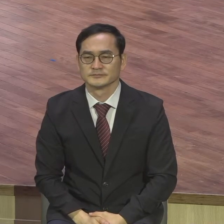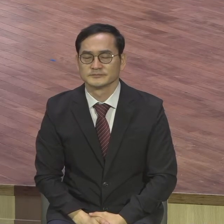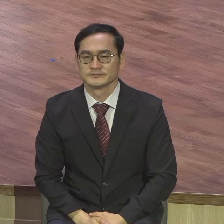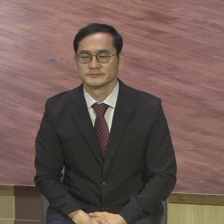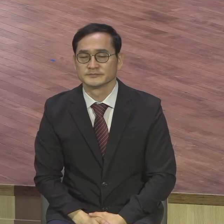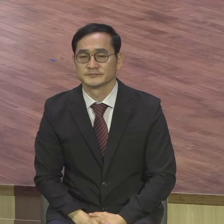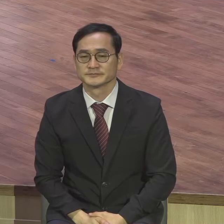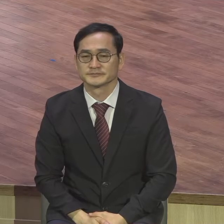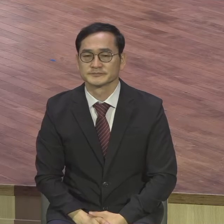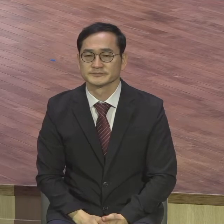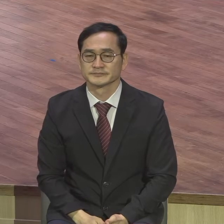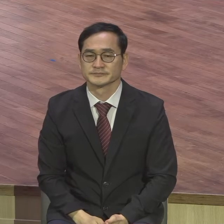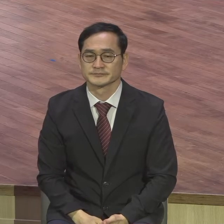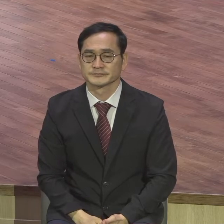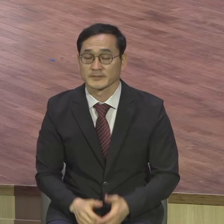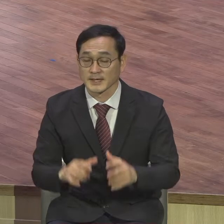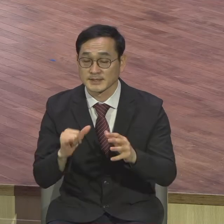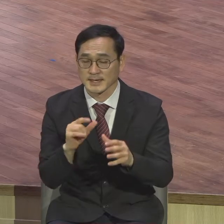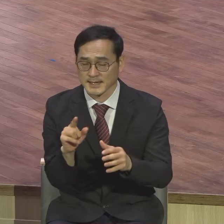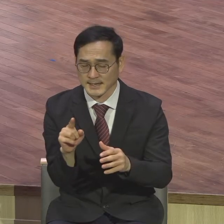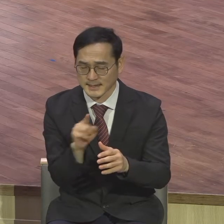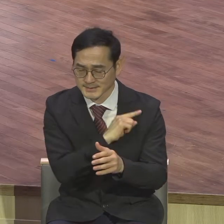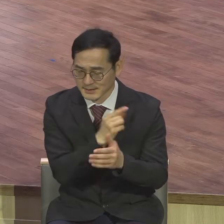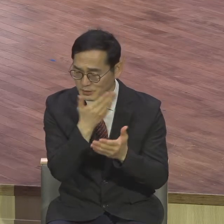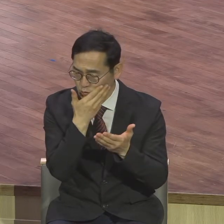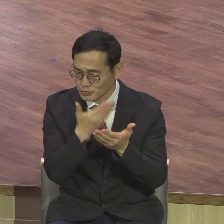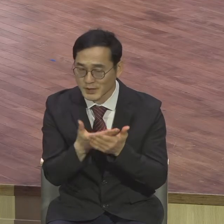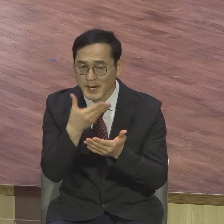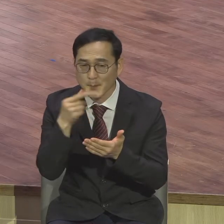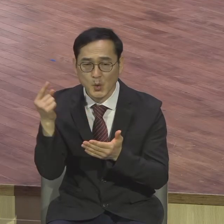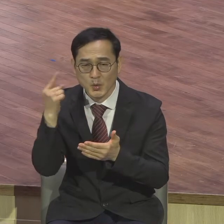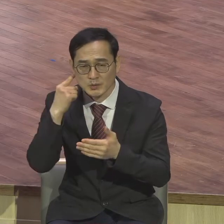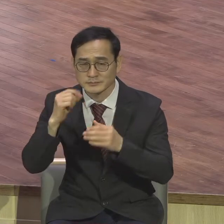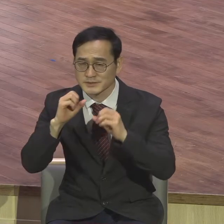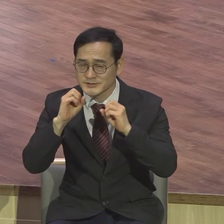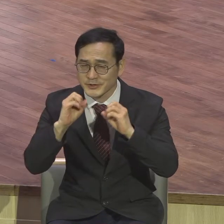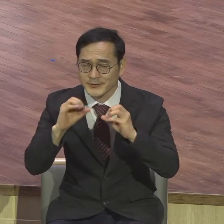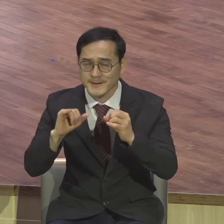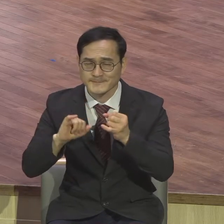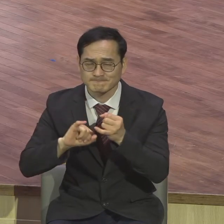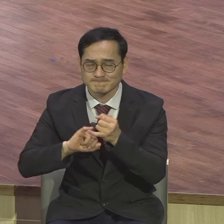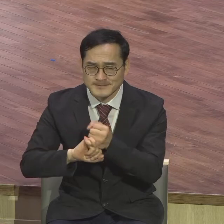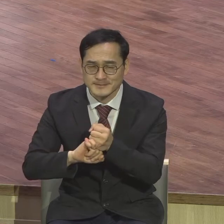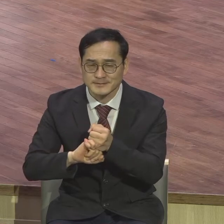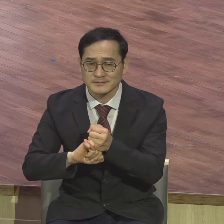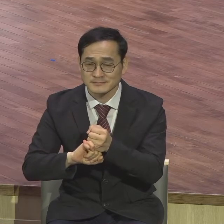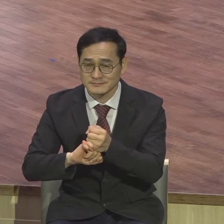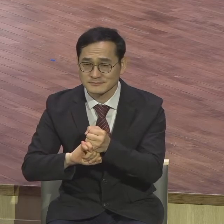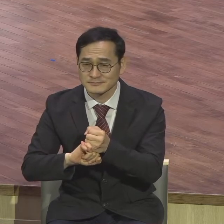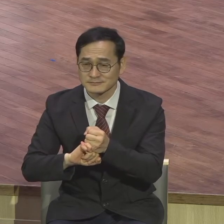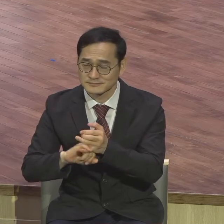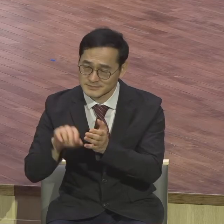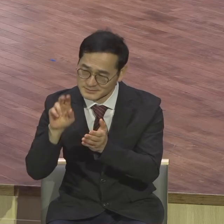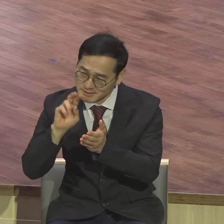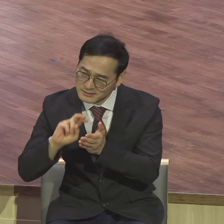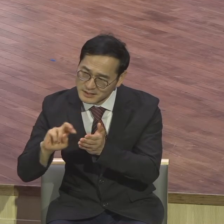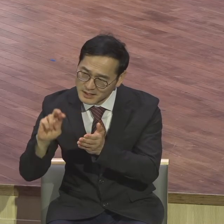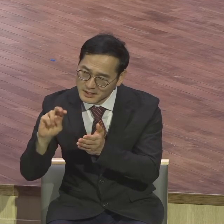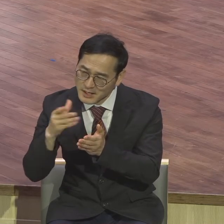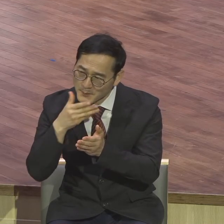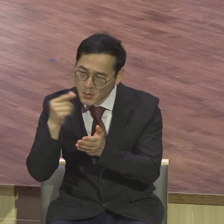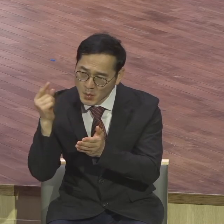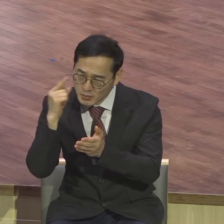세상에 가장 소중한 복음 전하리. 복음을 전해야만 한다.